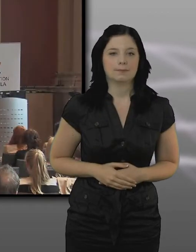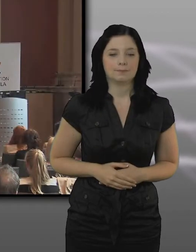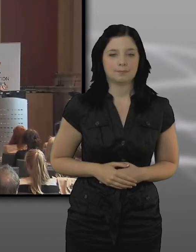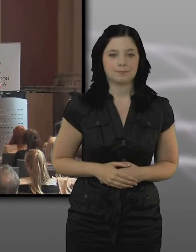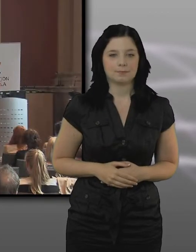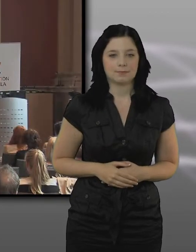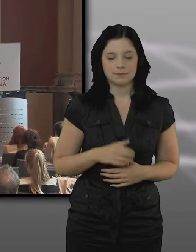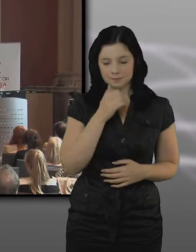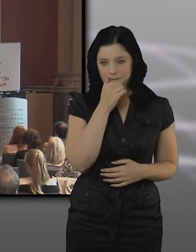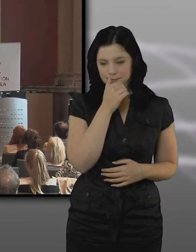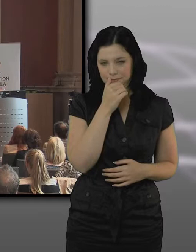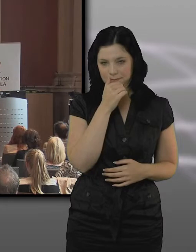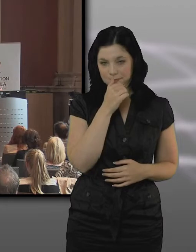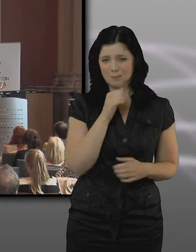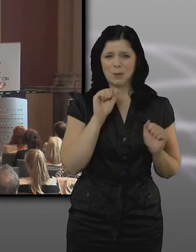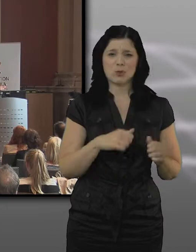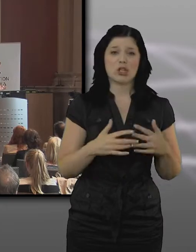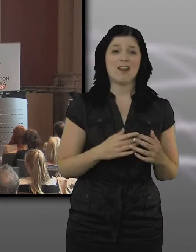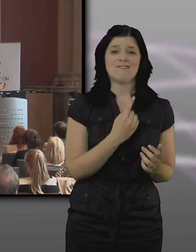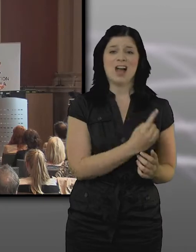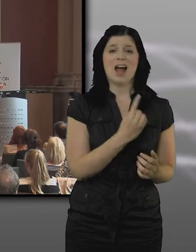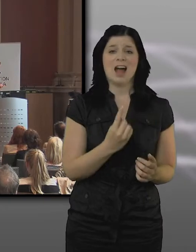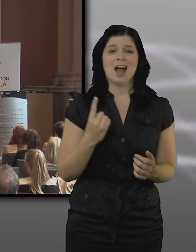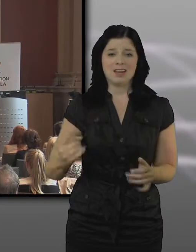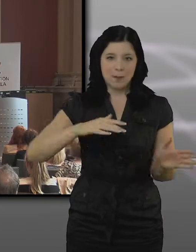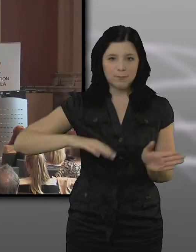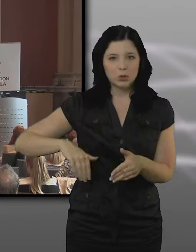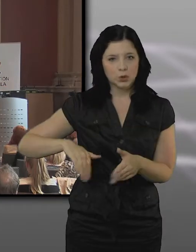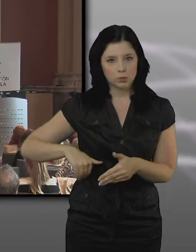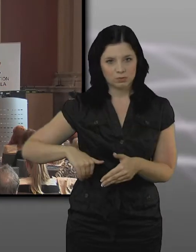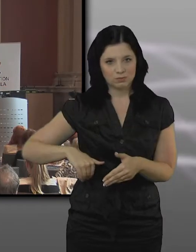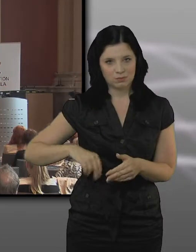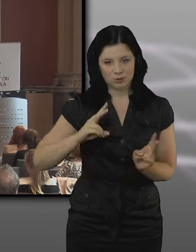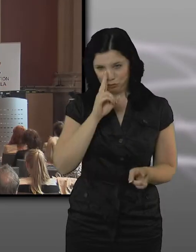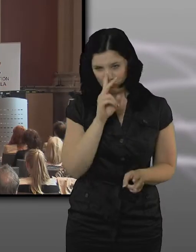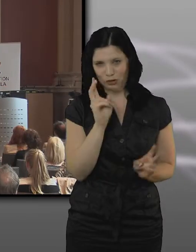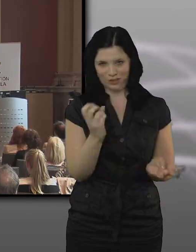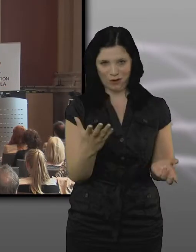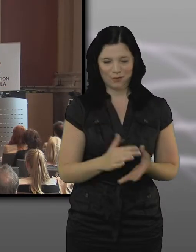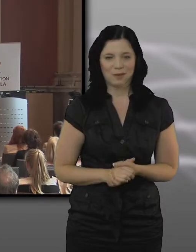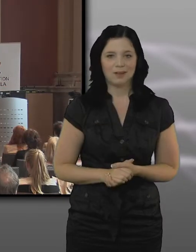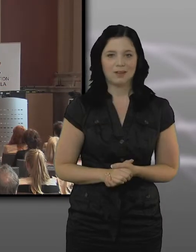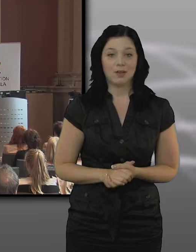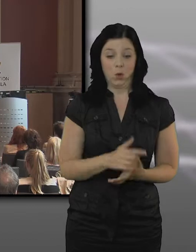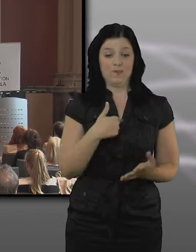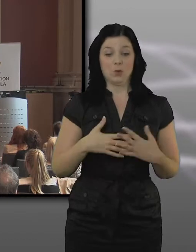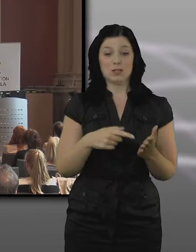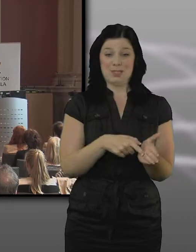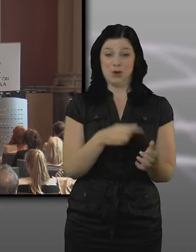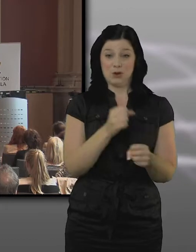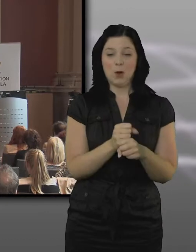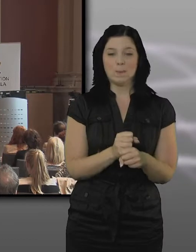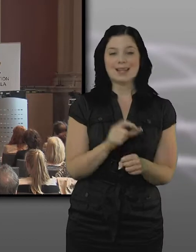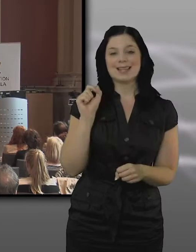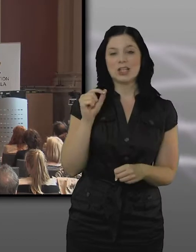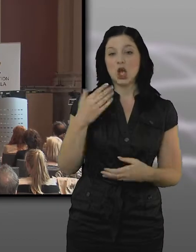Och den måste de göra för varje produktion som det är idag. För vi har gjort ett specialjobb. Digitalteatern